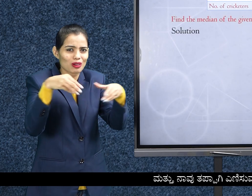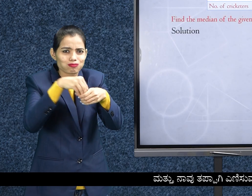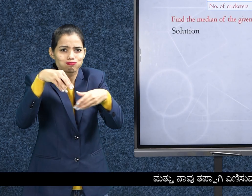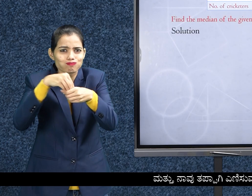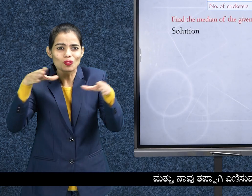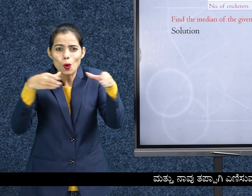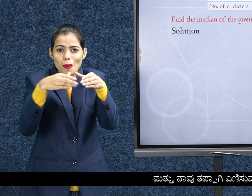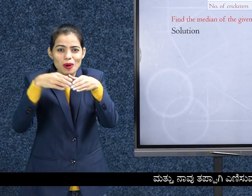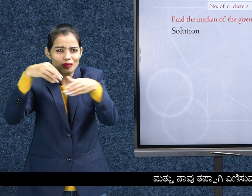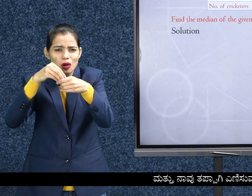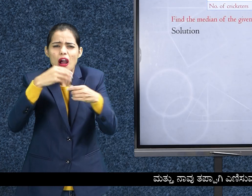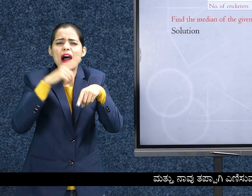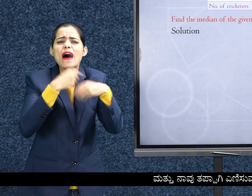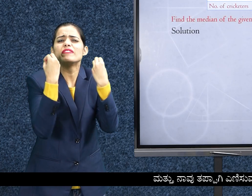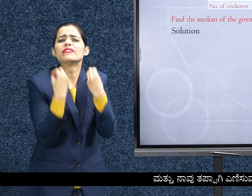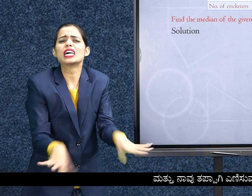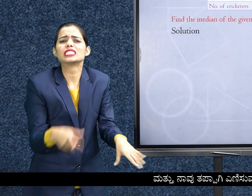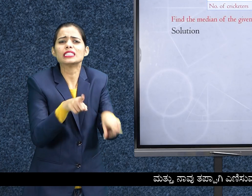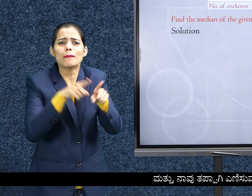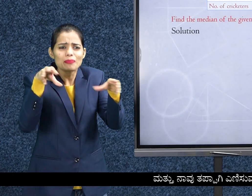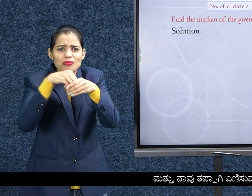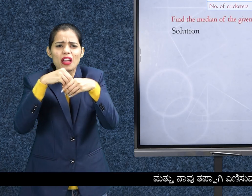ಎಣಿಸುವ ಅವಕಾಶನೂ ಇರುತ್ತೆ.